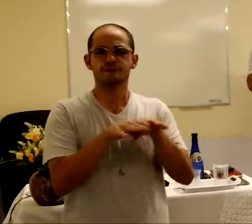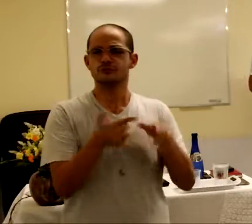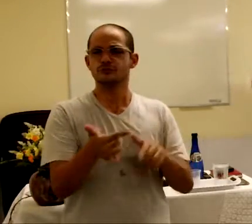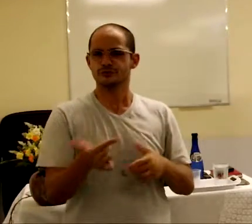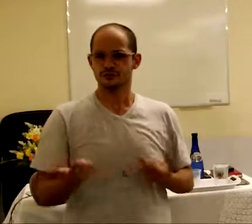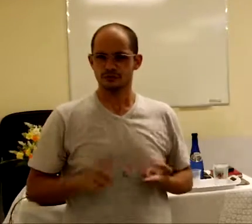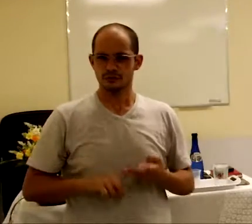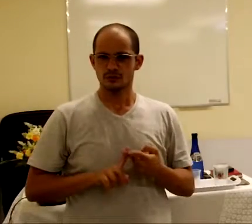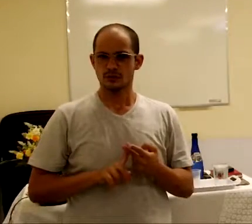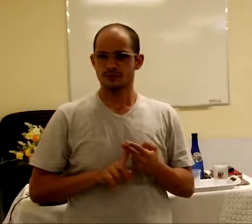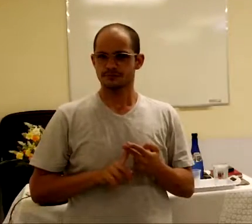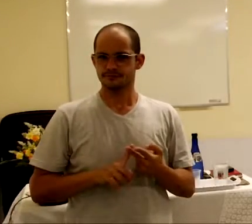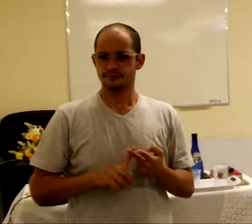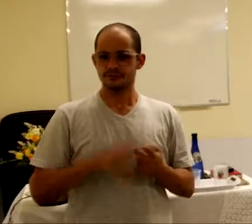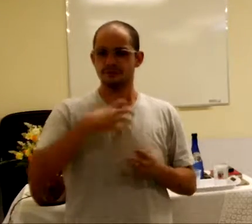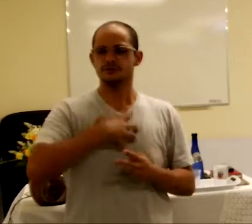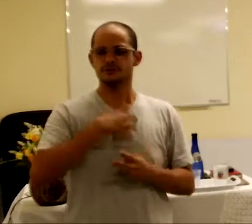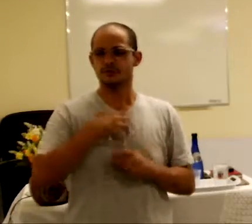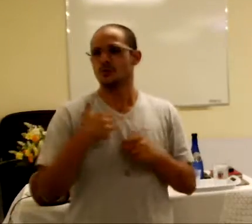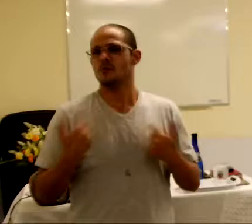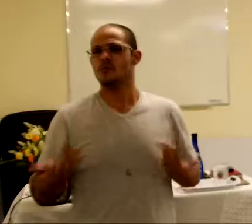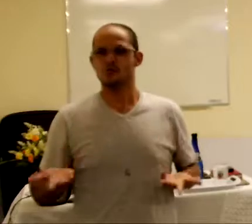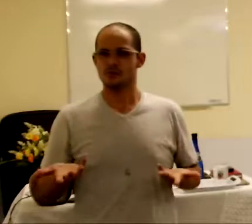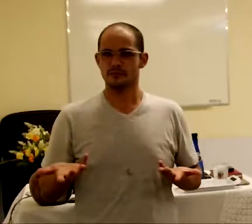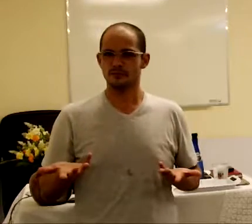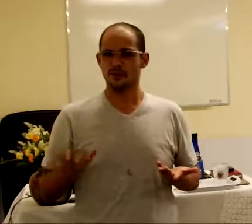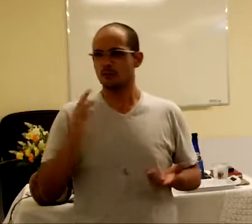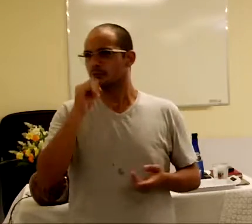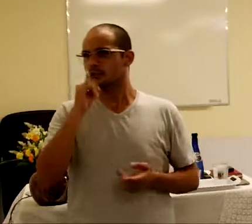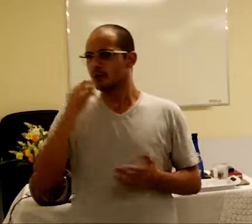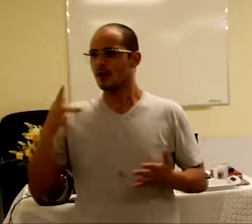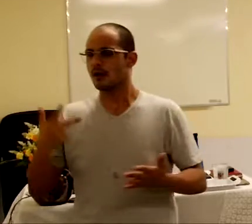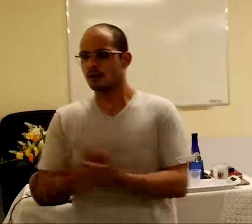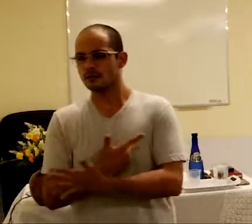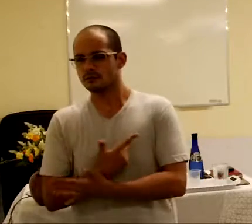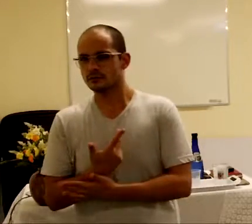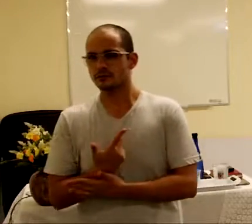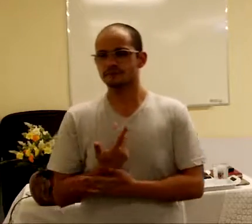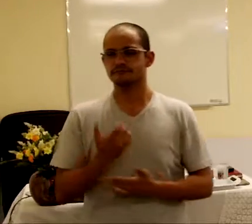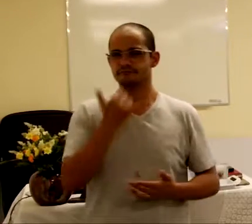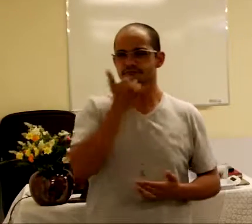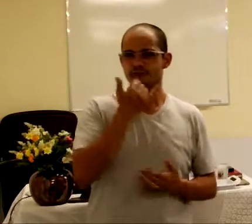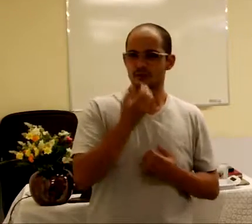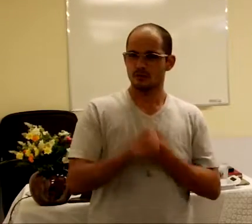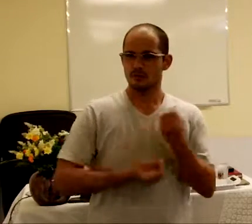haveria sentido. A causa e efeito estaria perdida. Essa ideia de causa e efeito não ia fazer nenhum sentido.